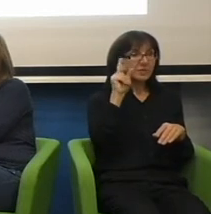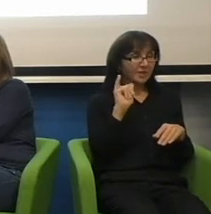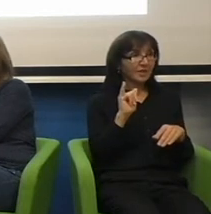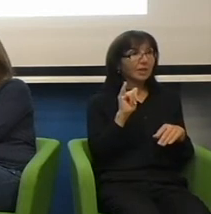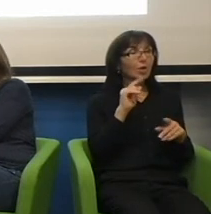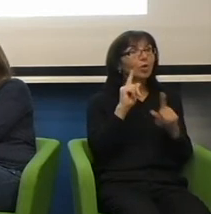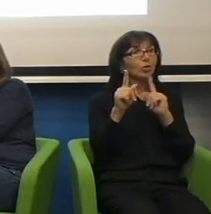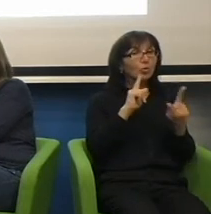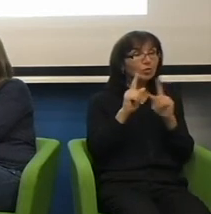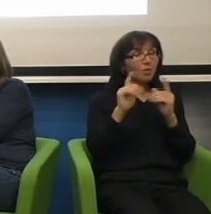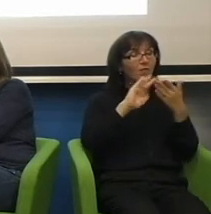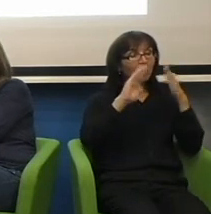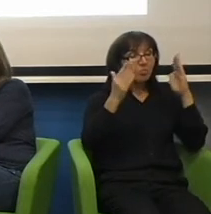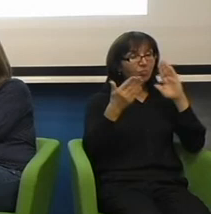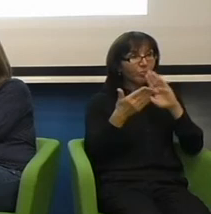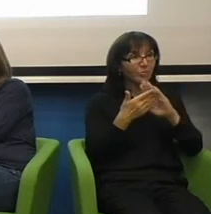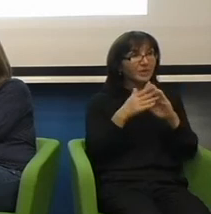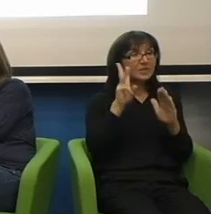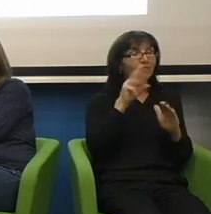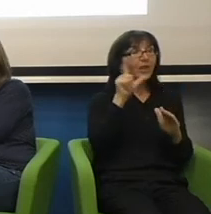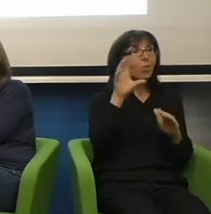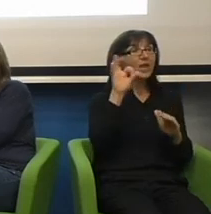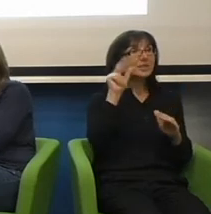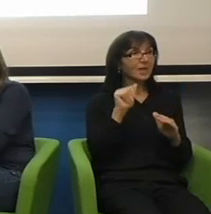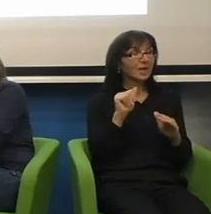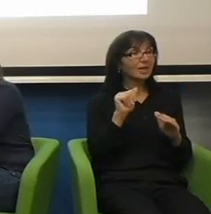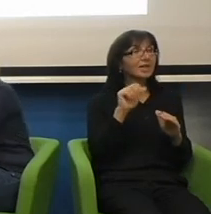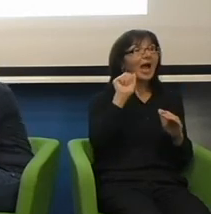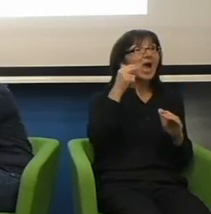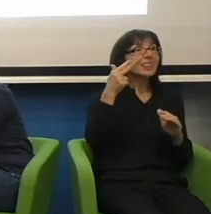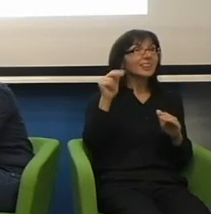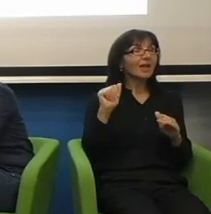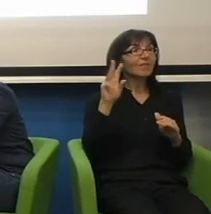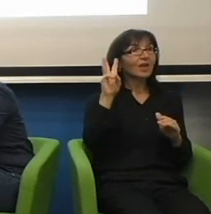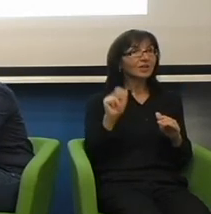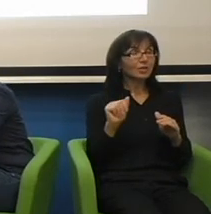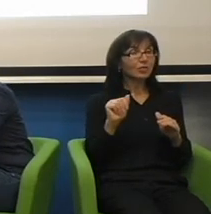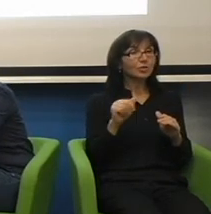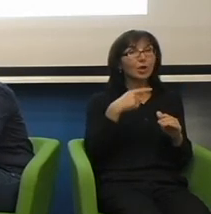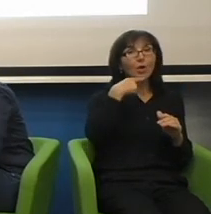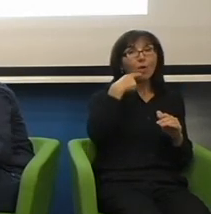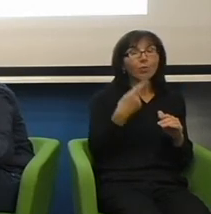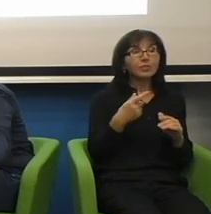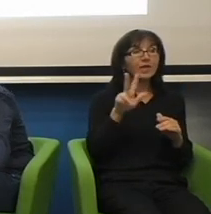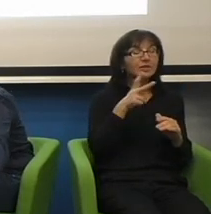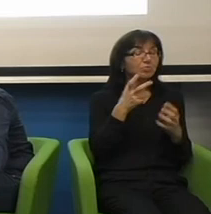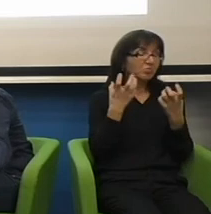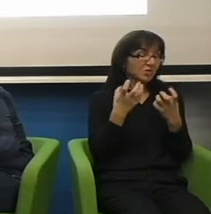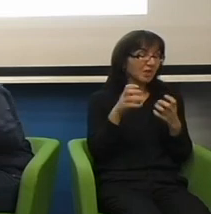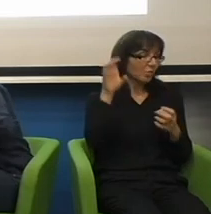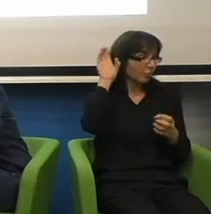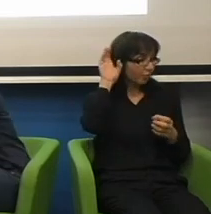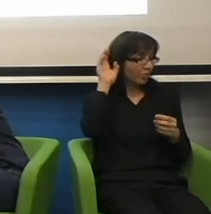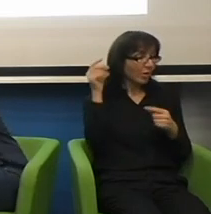między adwersarzami, czyli Lechem Wałęsą i Anną Walentynowicz. Kiedy mu oświadczyłam, że chce się przysłuchiwać obradom, odpowiedział: